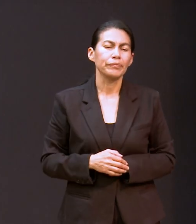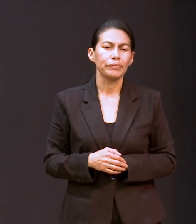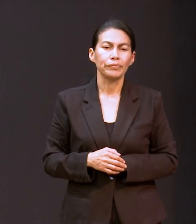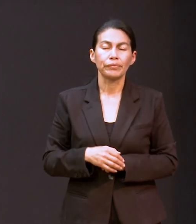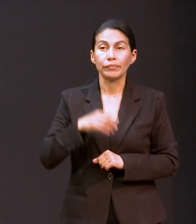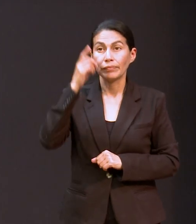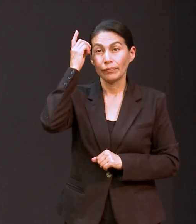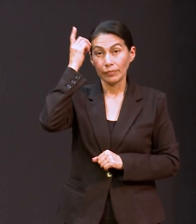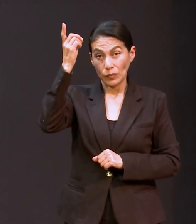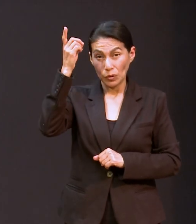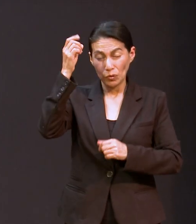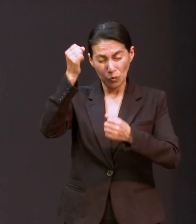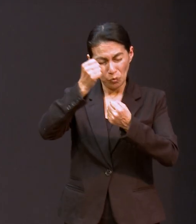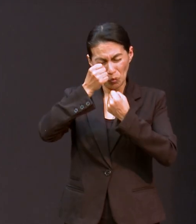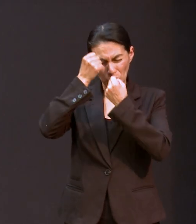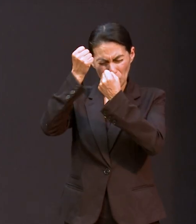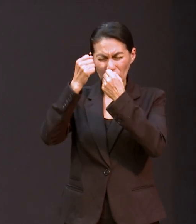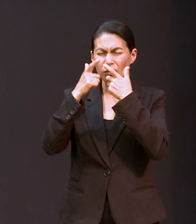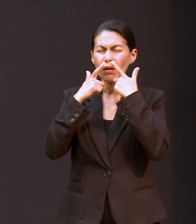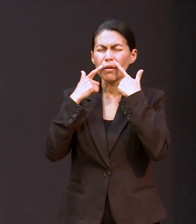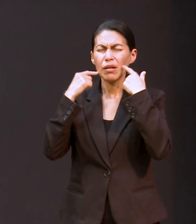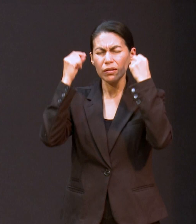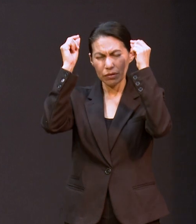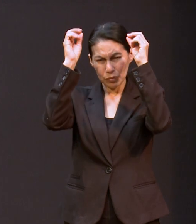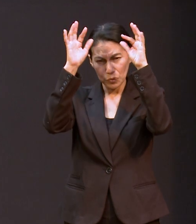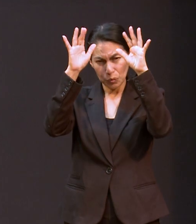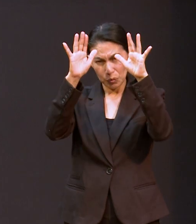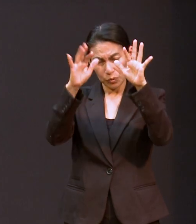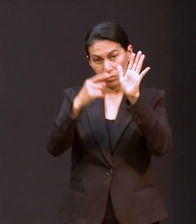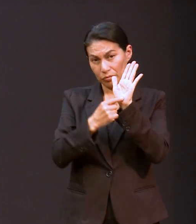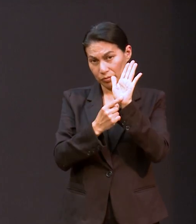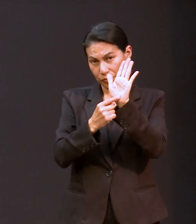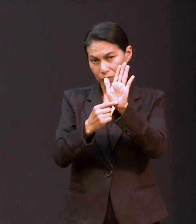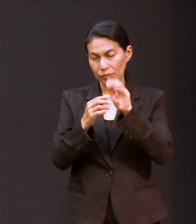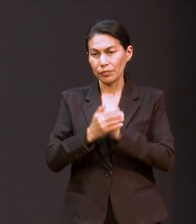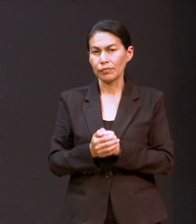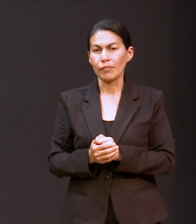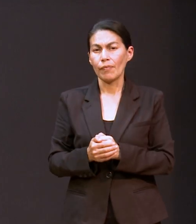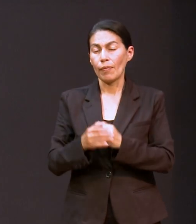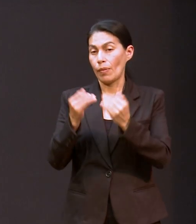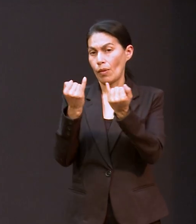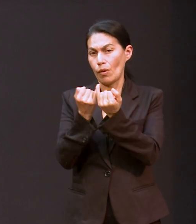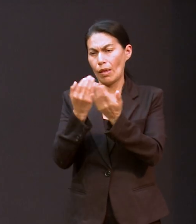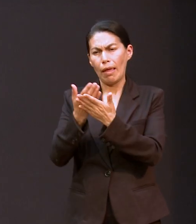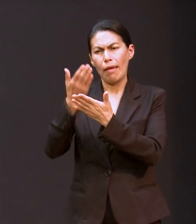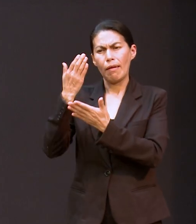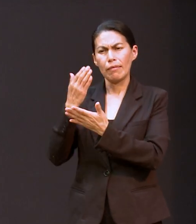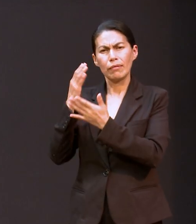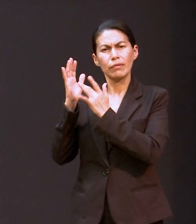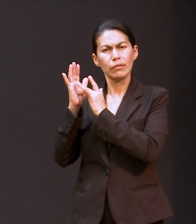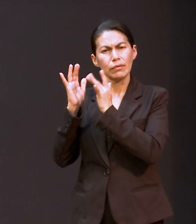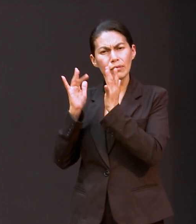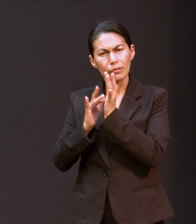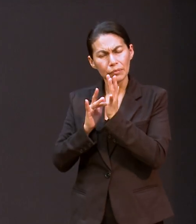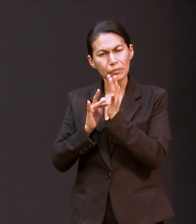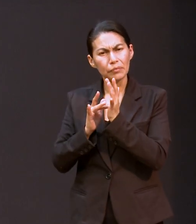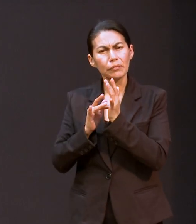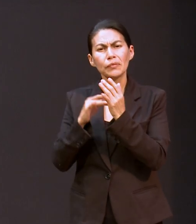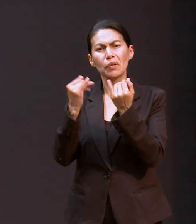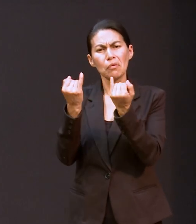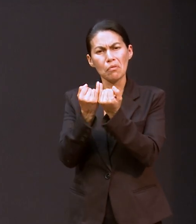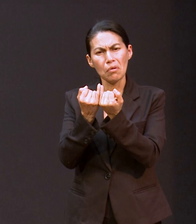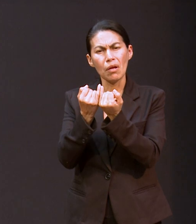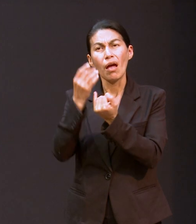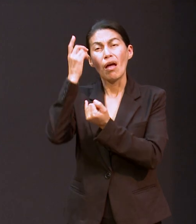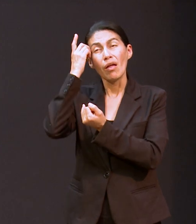dirigirnos en oración para que Dios manifieste su gracia la gracia que fue manifestada en Cristo nos